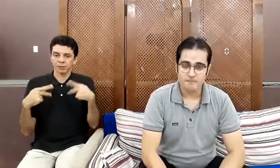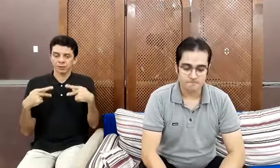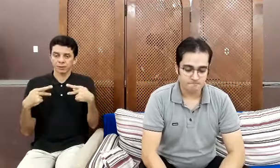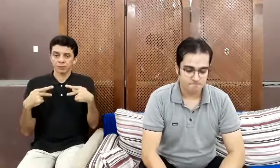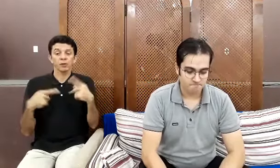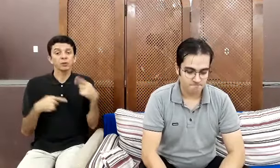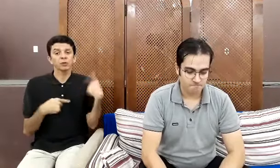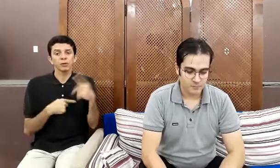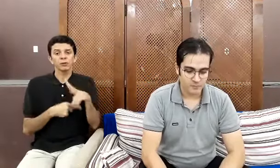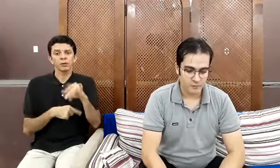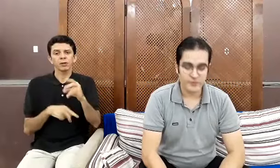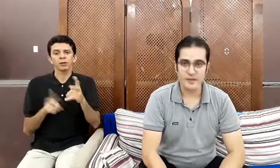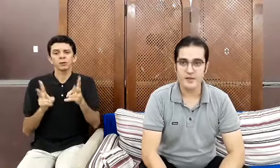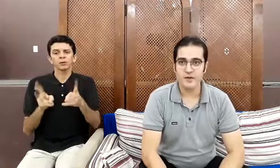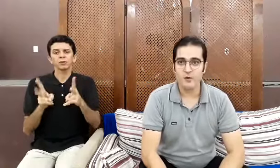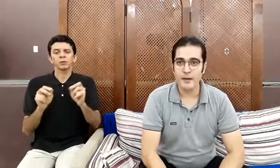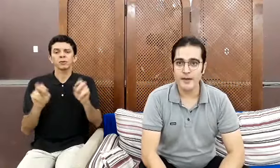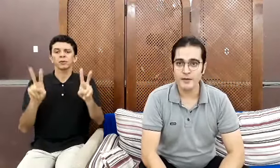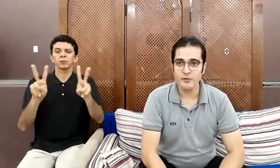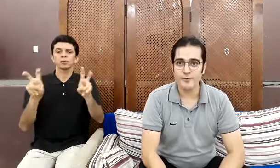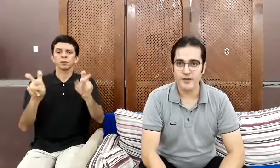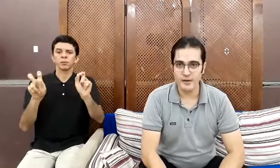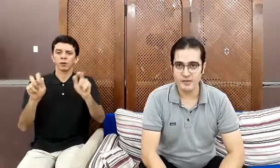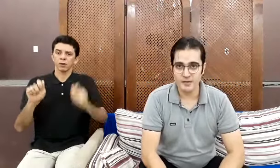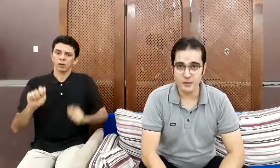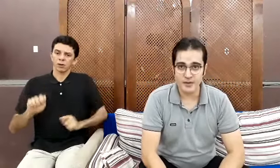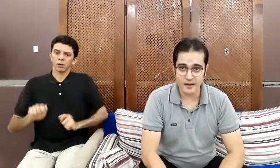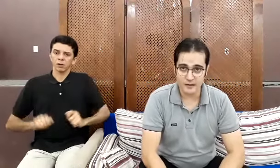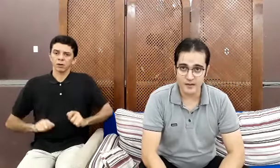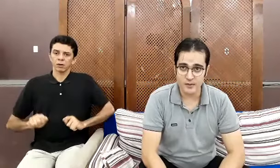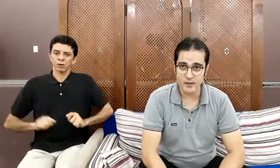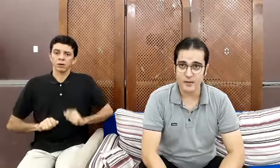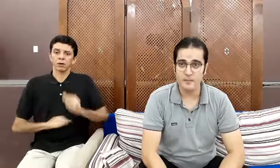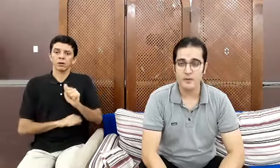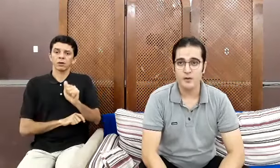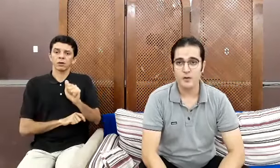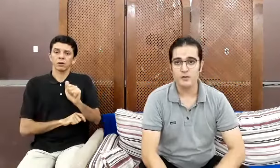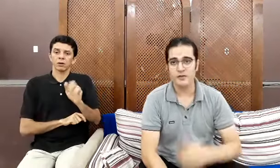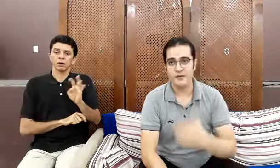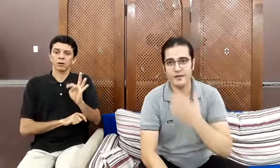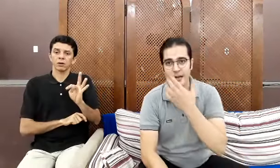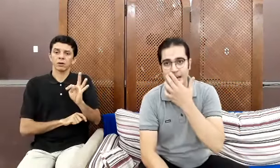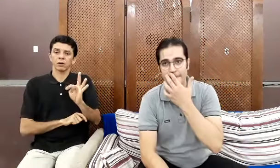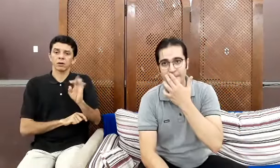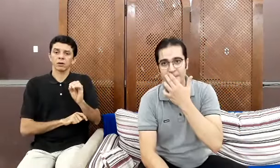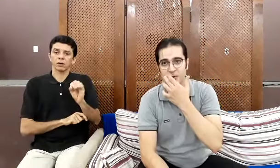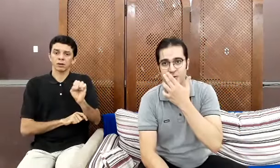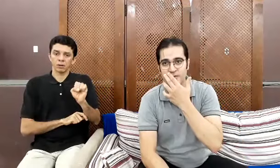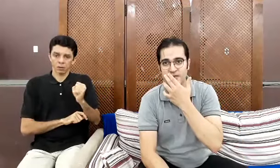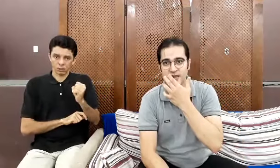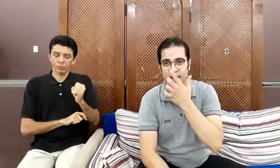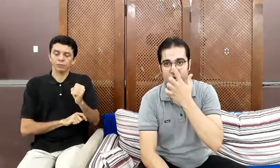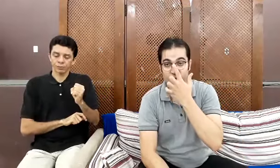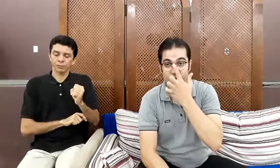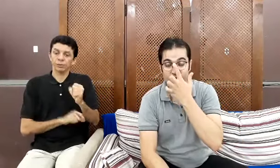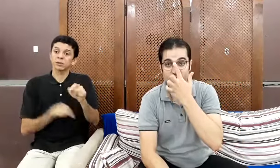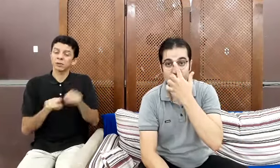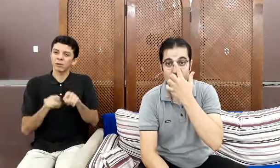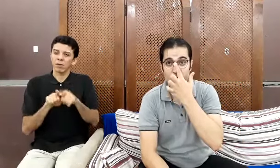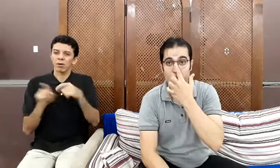E você que está nos acompanhando, no final a gente vai ter uma interação aqui, onde você vai falar de onde você está